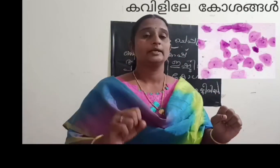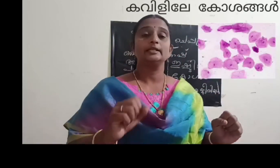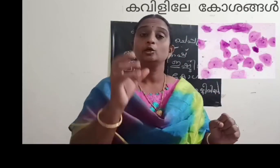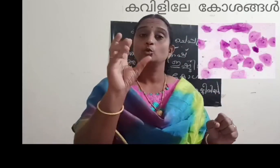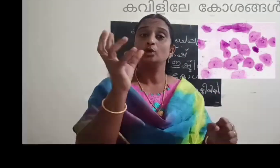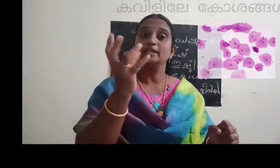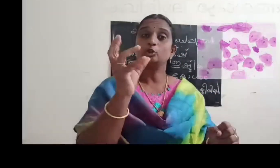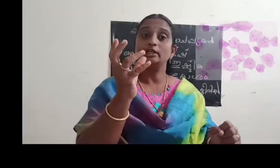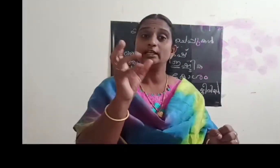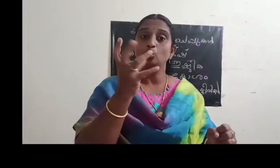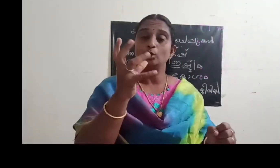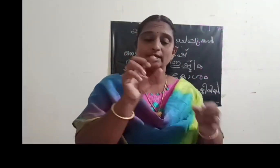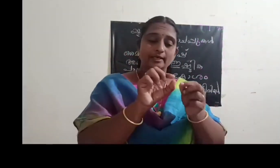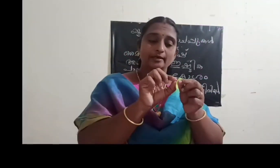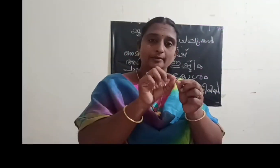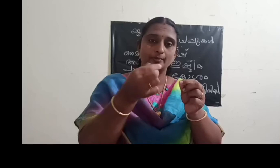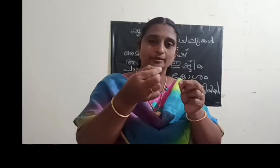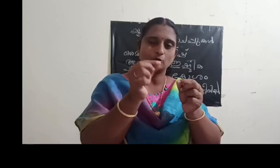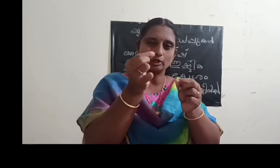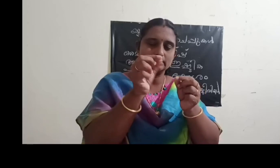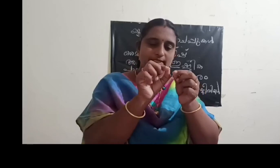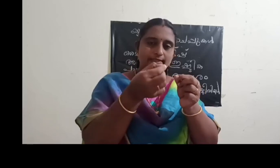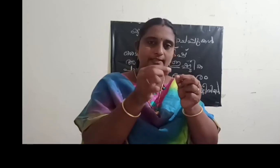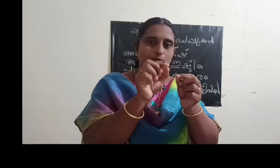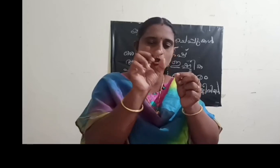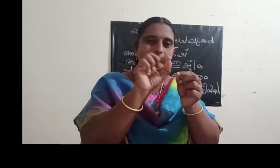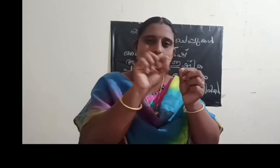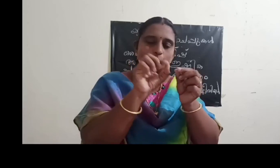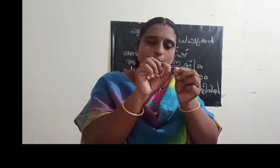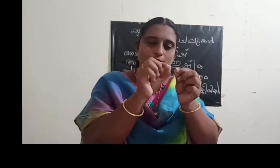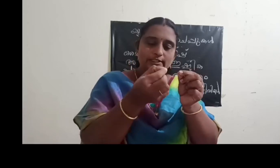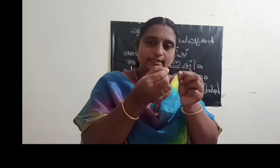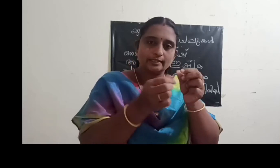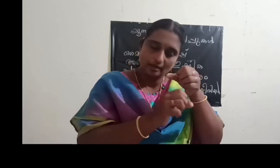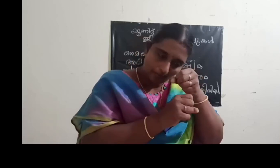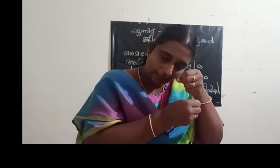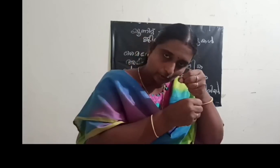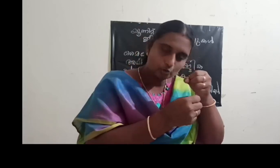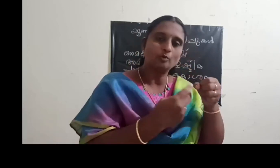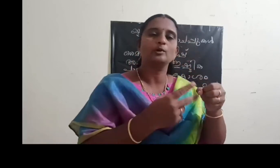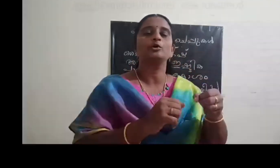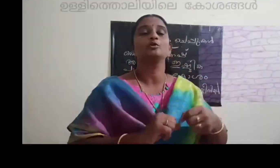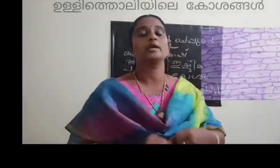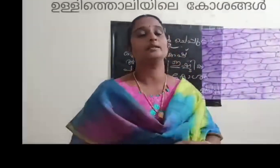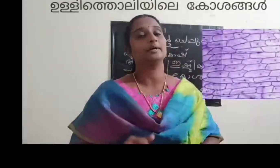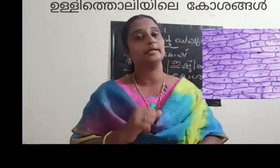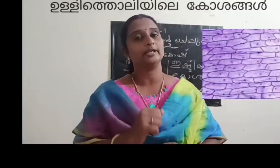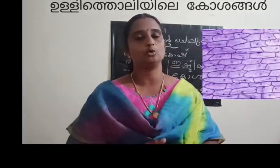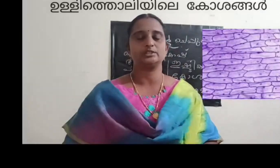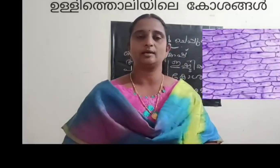ഇനി ഉള്ളിത്തൊലിയിലെ ഉള്ളി കുറച്ചെടുത്തിട്ട് ഉള്ളിയുടെ തൊലി കുറച്ചെടുത്തിട്ട് മൈക്രോസ്കോപ്പിൽ കൂടി നോക്കിയാൽ നമുക്ക് ഇങ്ങനെ കോശങ്ങൾ